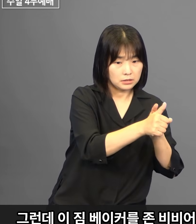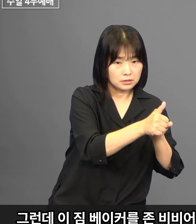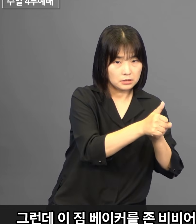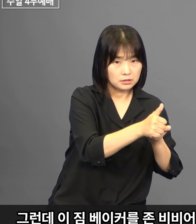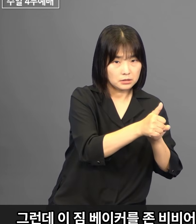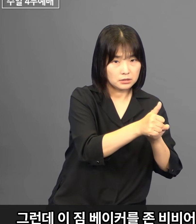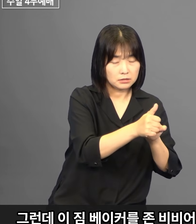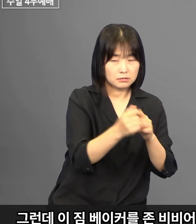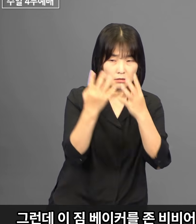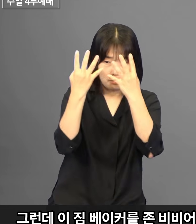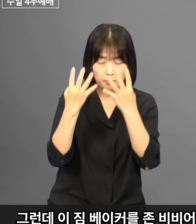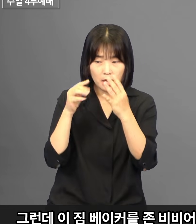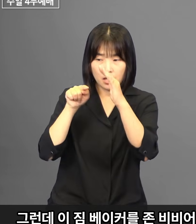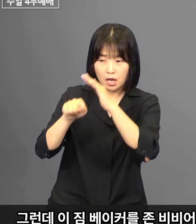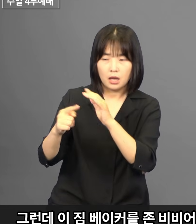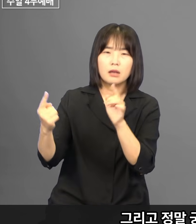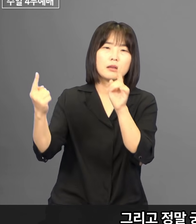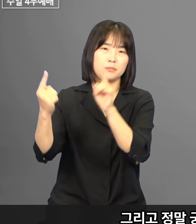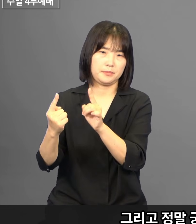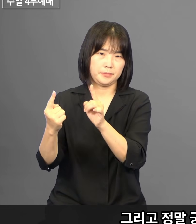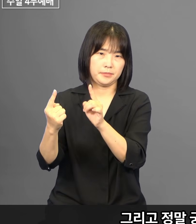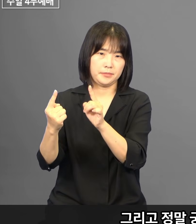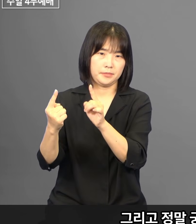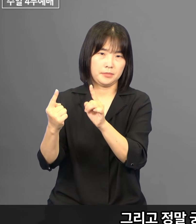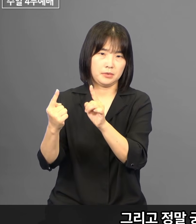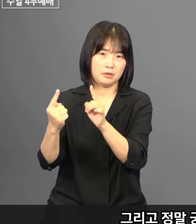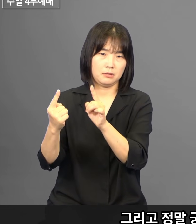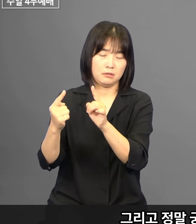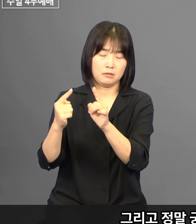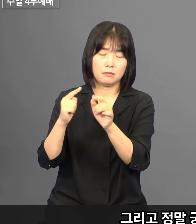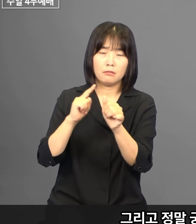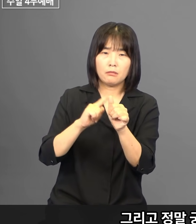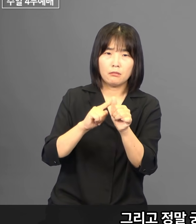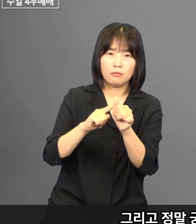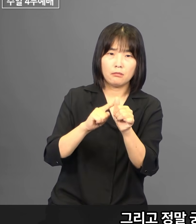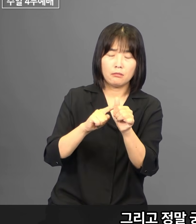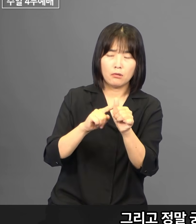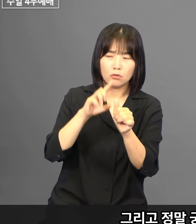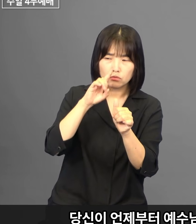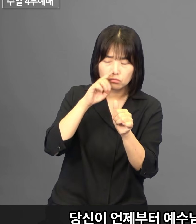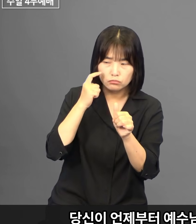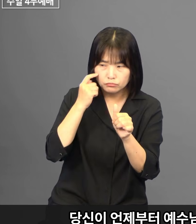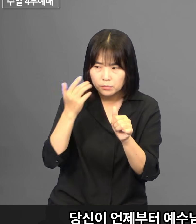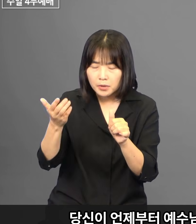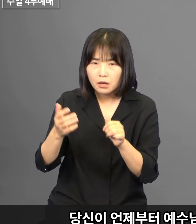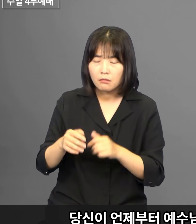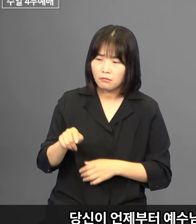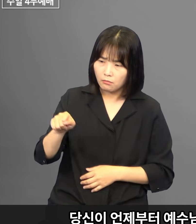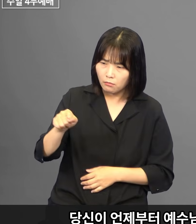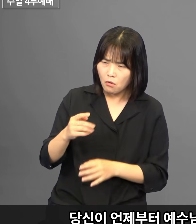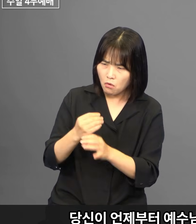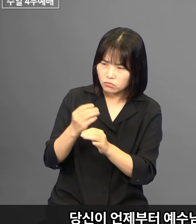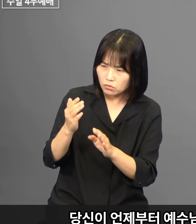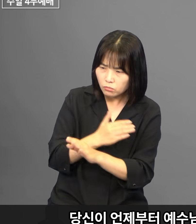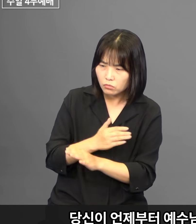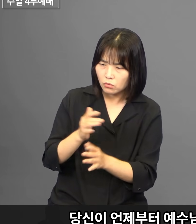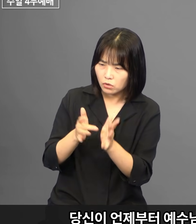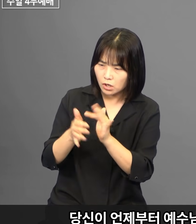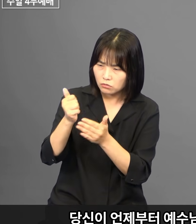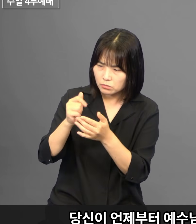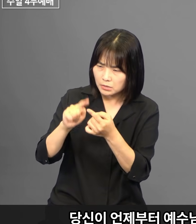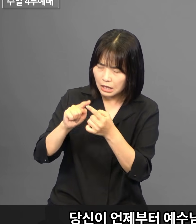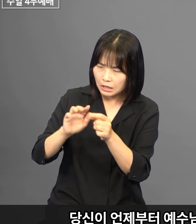가서 만납니다. 그리고 정말 궁금한 걸 물어보았어요. 당신이 언제부터 예수님에